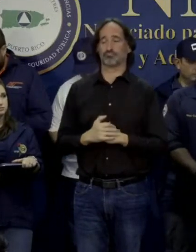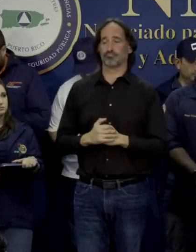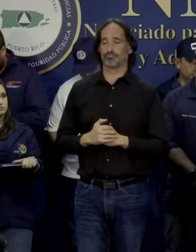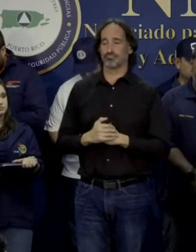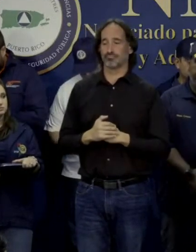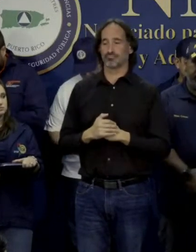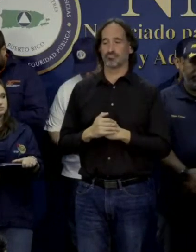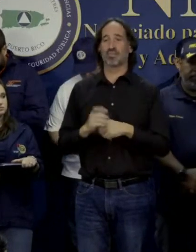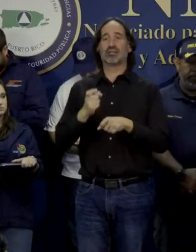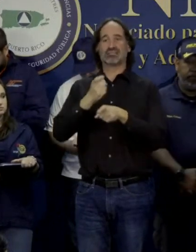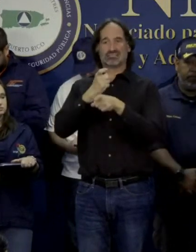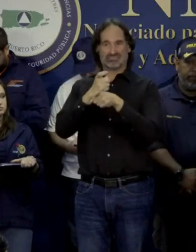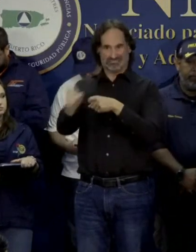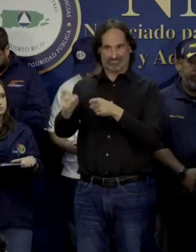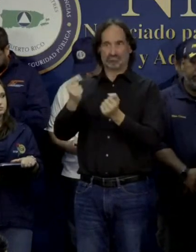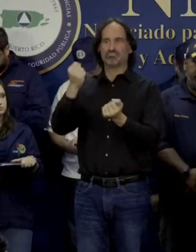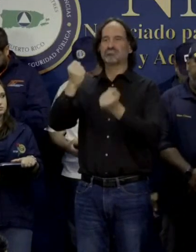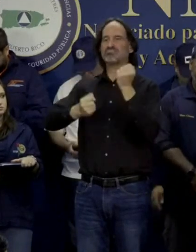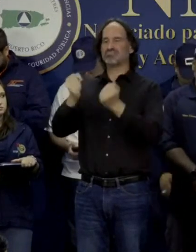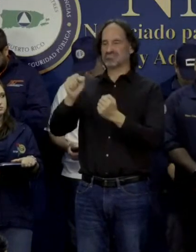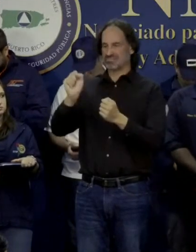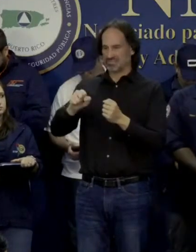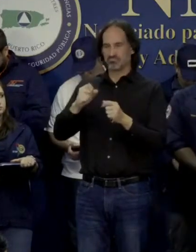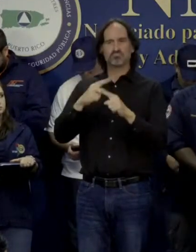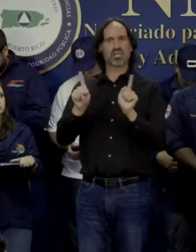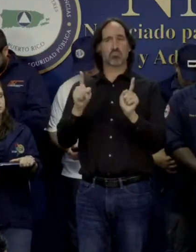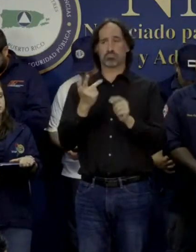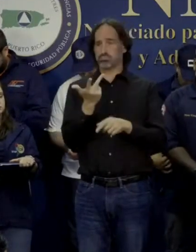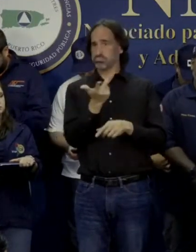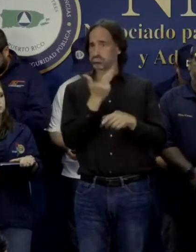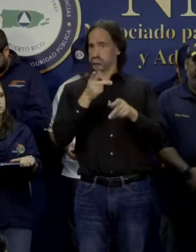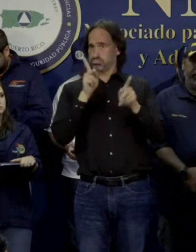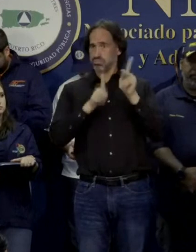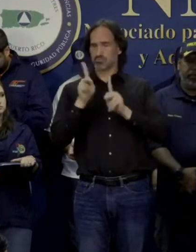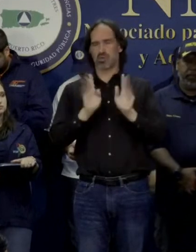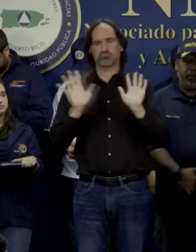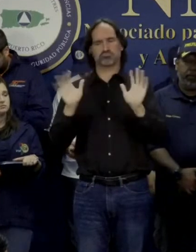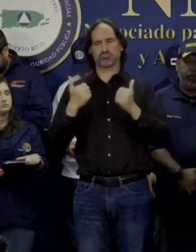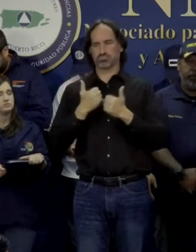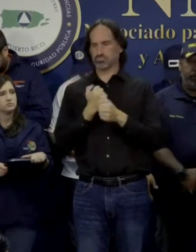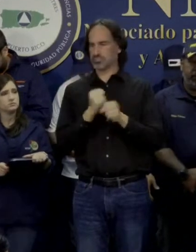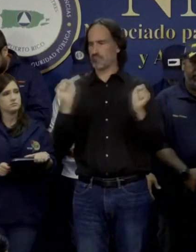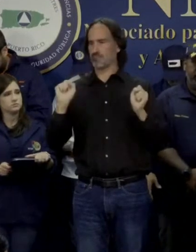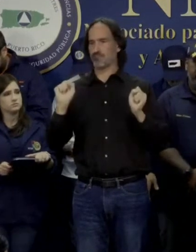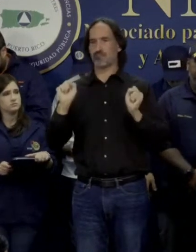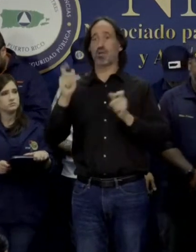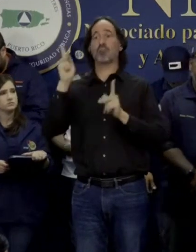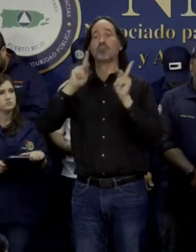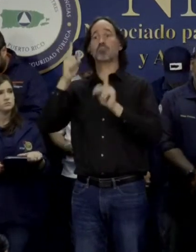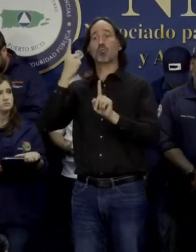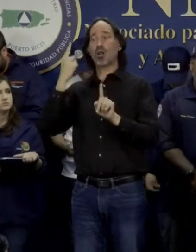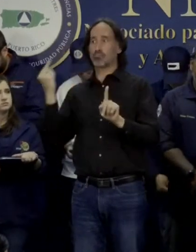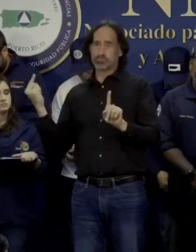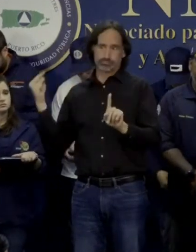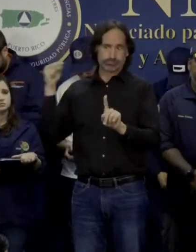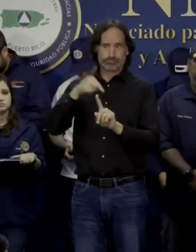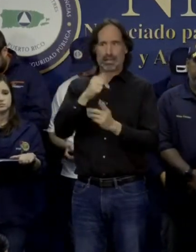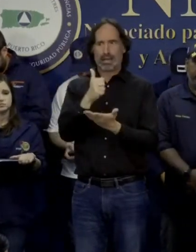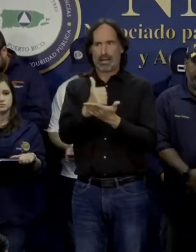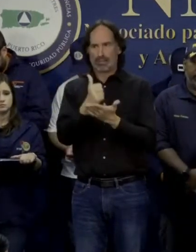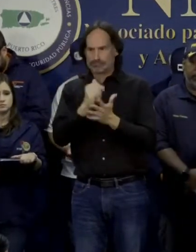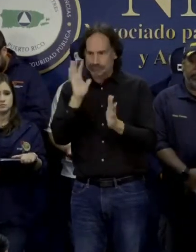vida de ellos, que están ilesos. Y ellos a su vez lograron ayudar también a un paramédico que se encontraba en el lugar en las mismas condiciones.